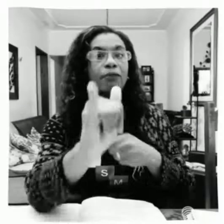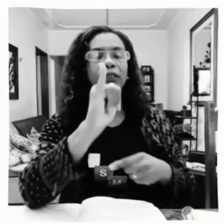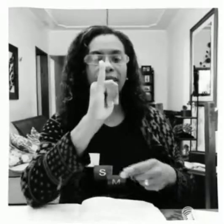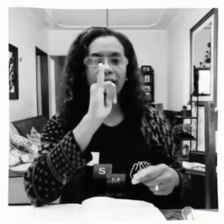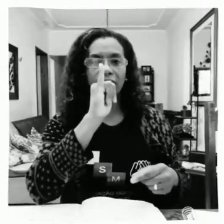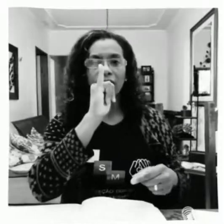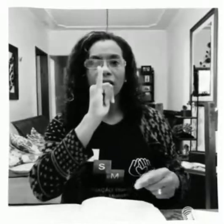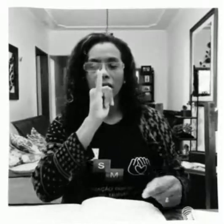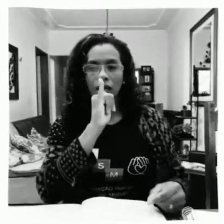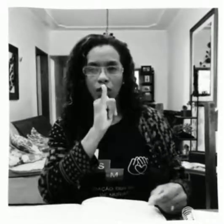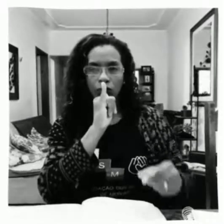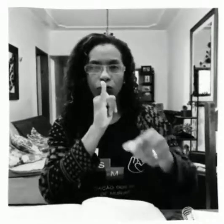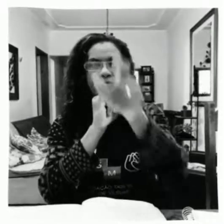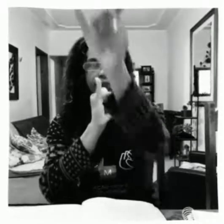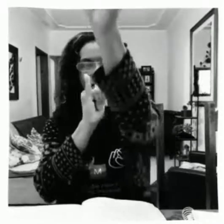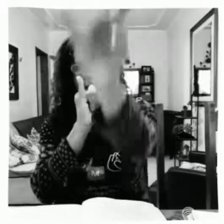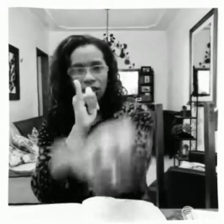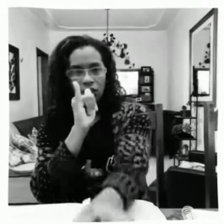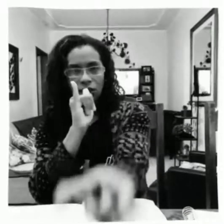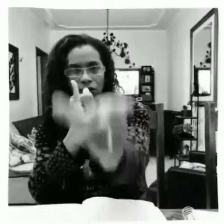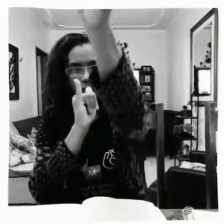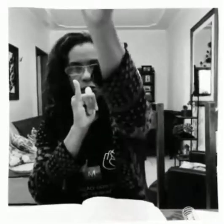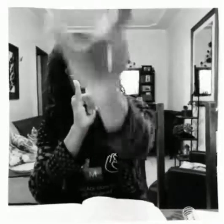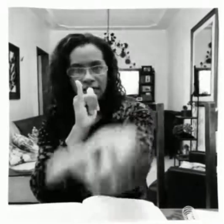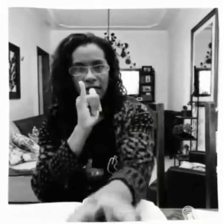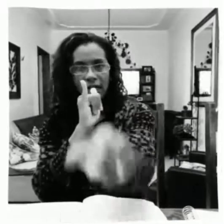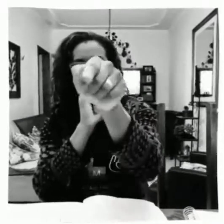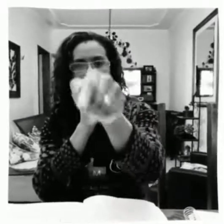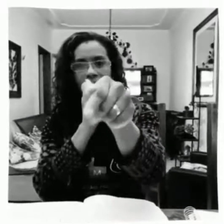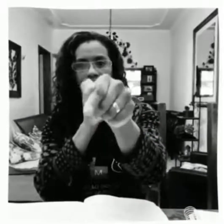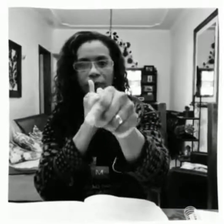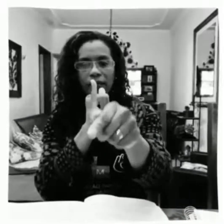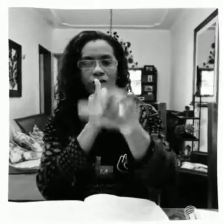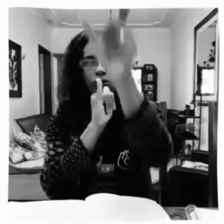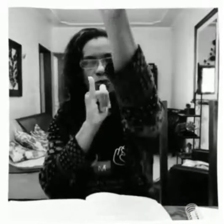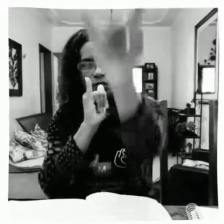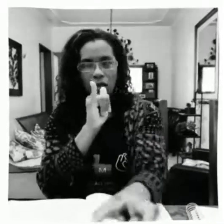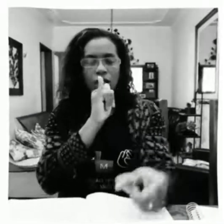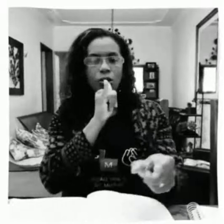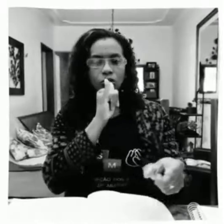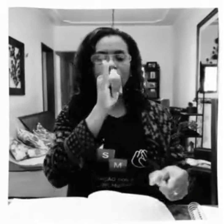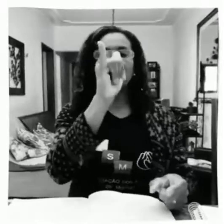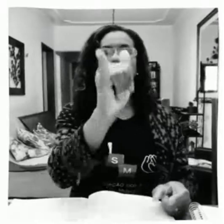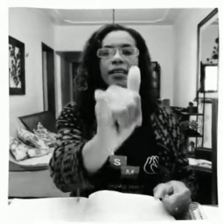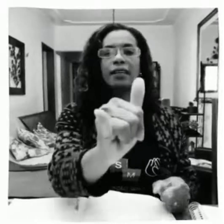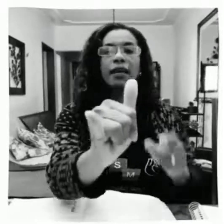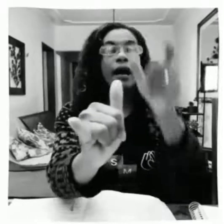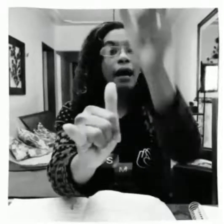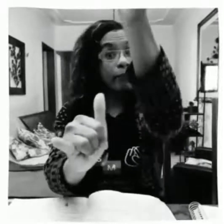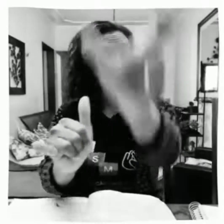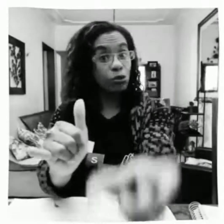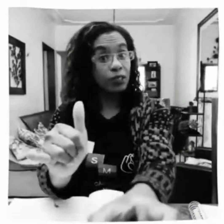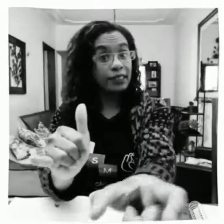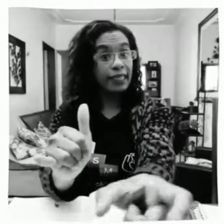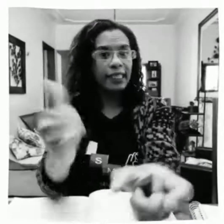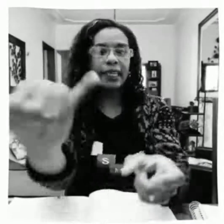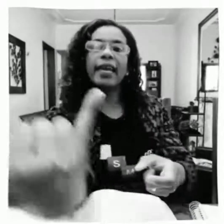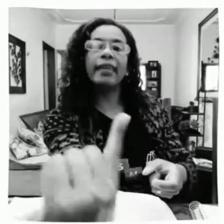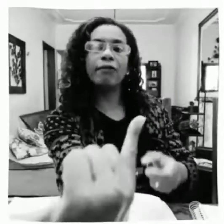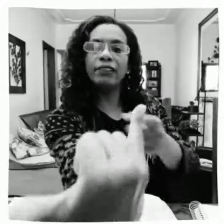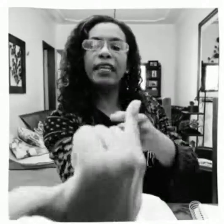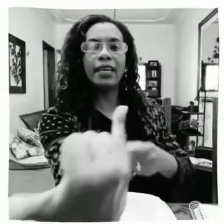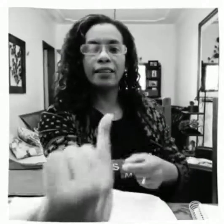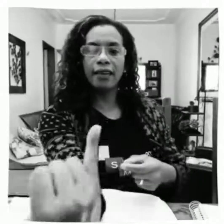orientei para você. Você tá aqui, ó. Você, aqui tá uma pessoa. Eu te avisei. A pessoa que tá